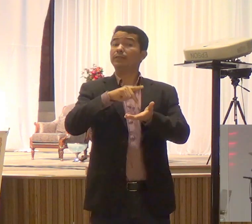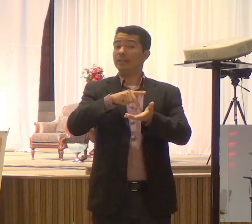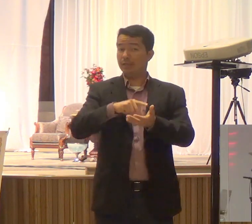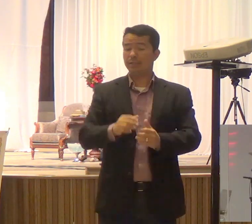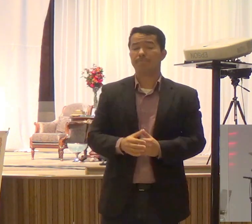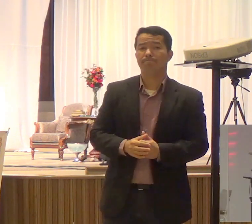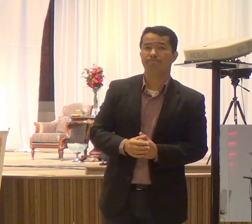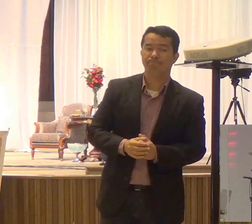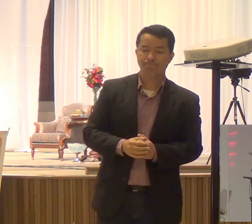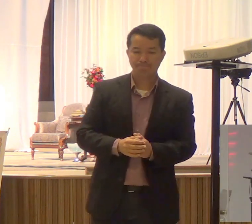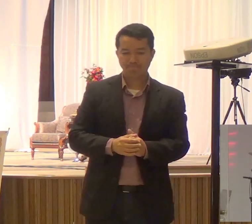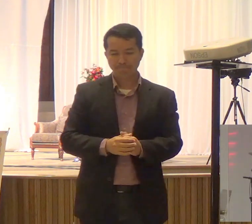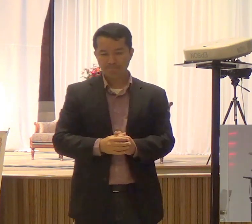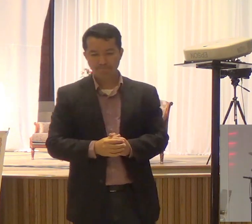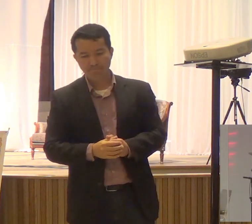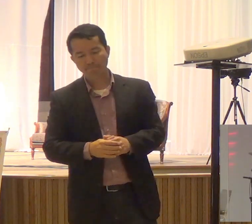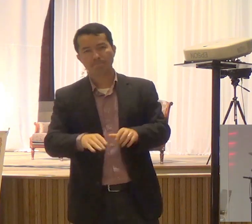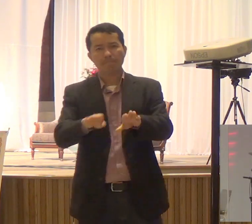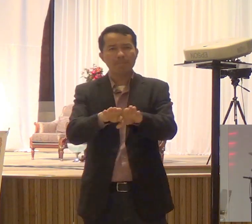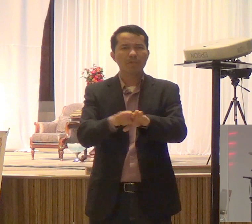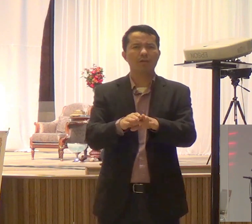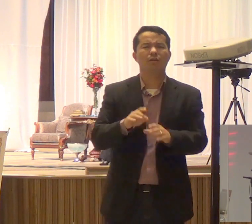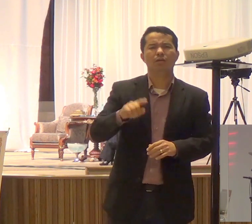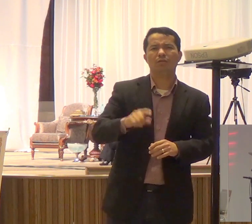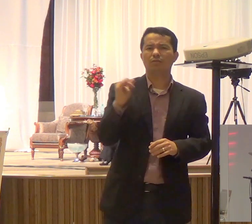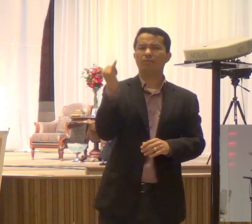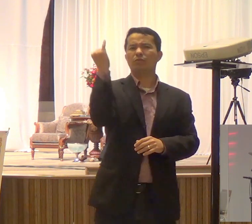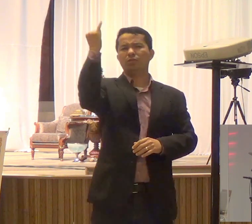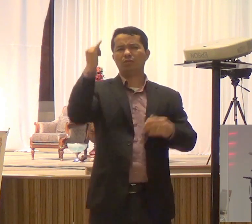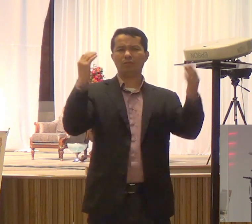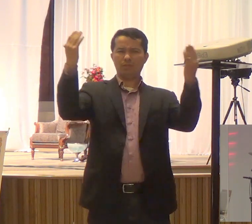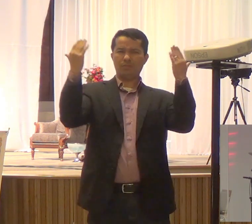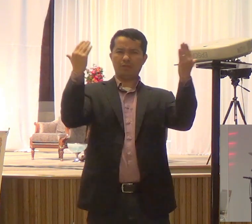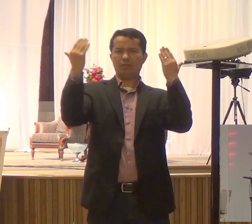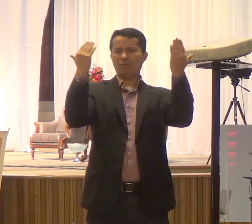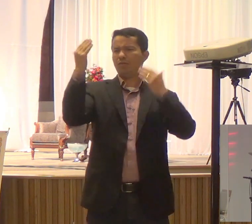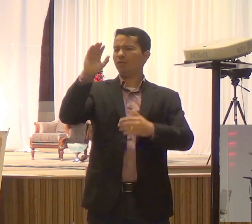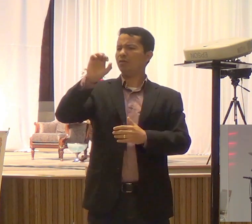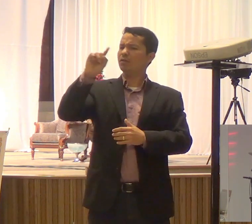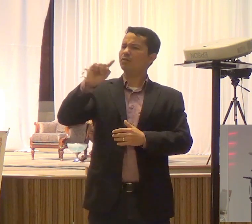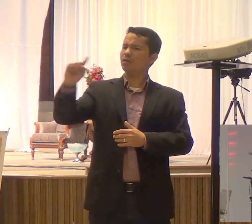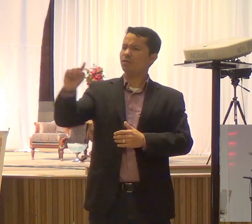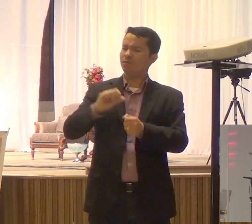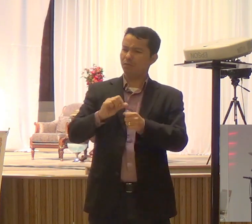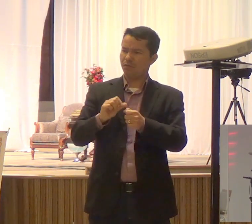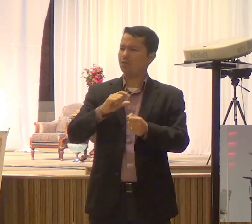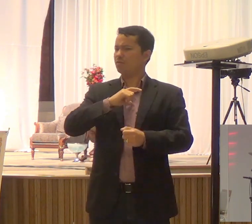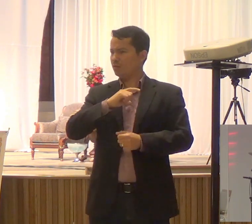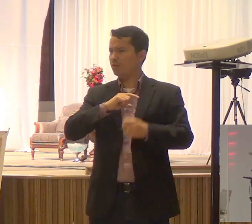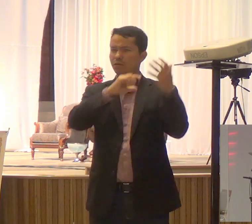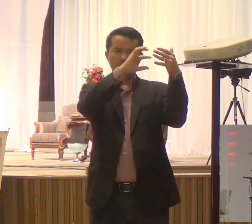importante. E ainda que seja importante, a comparação que Ezequiel faz dessa